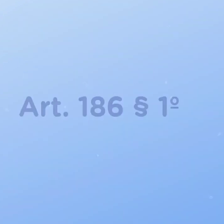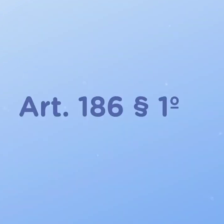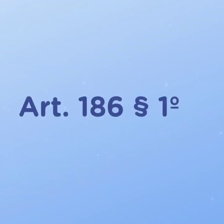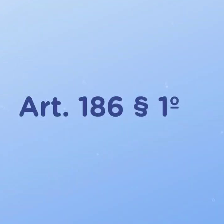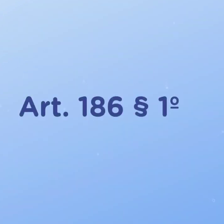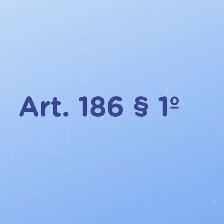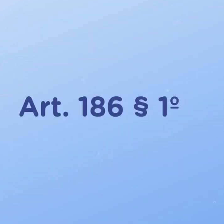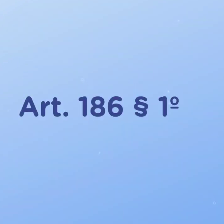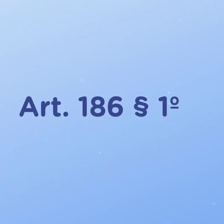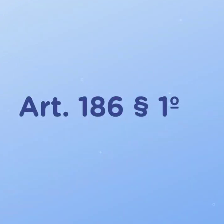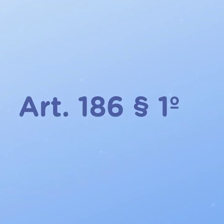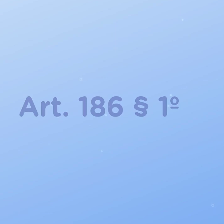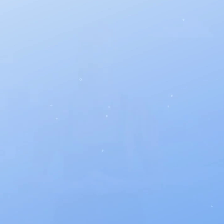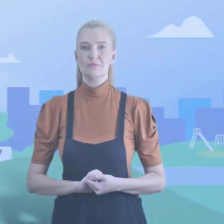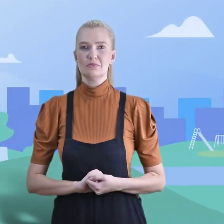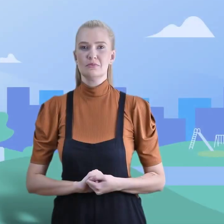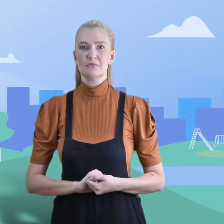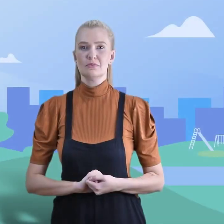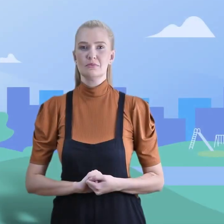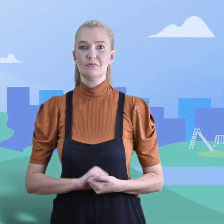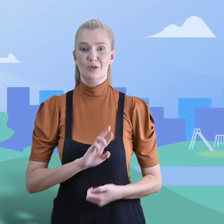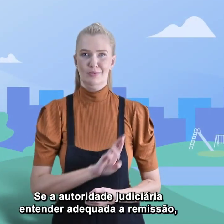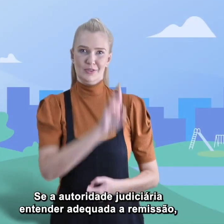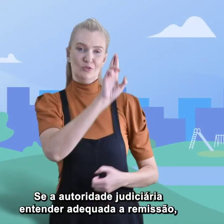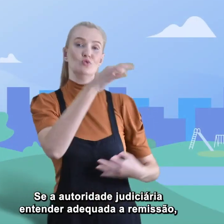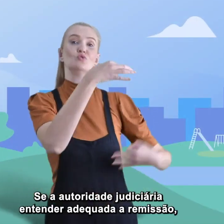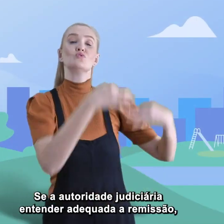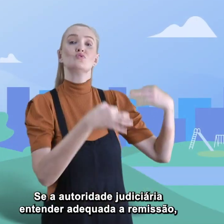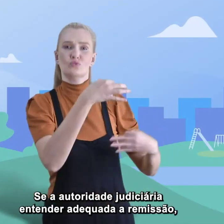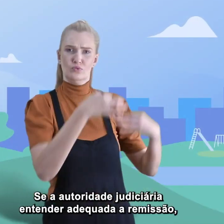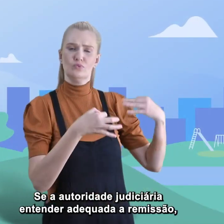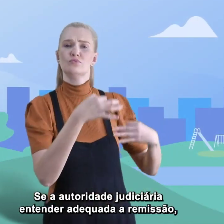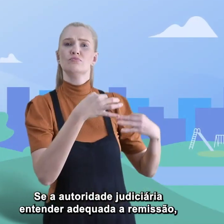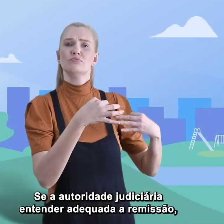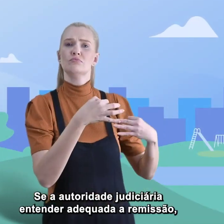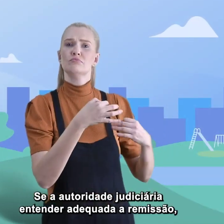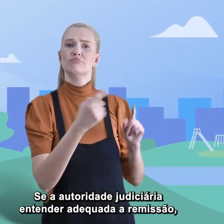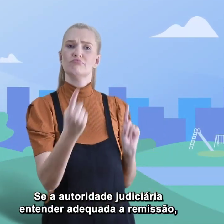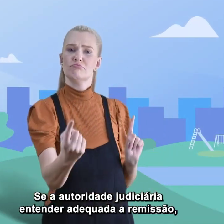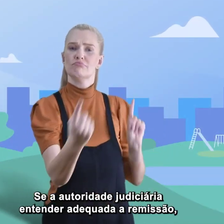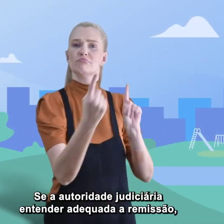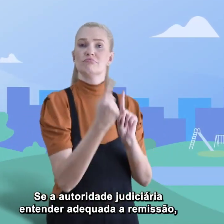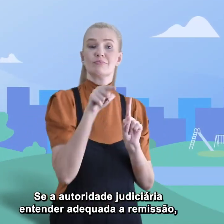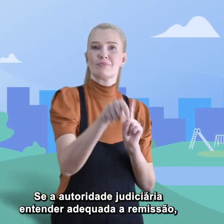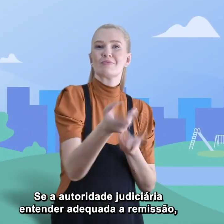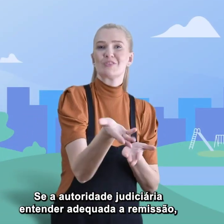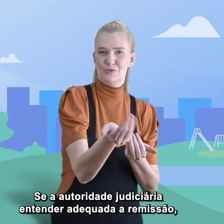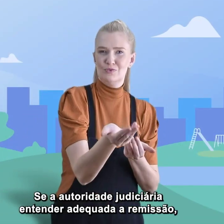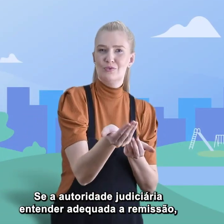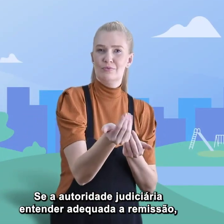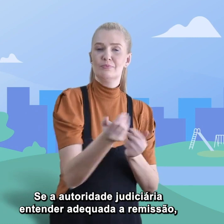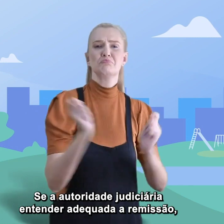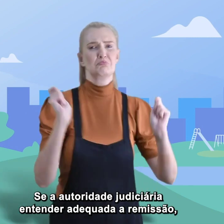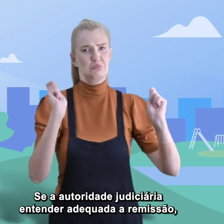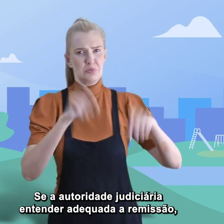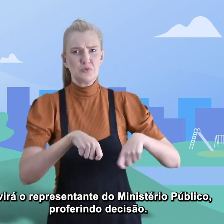Artigo 186, parágrafo 1º. Se a autoridade judiciária entender adequada a remissão,